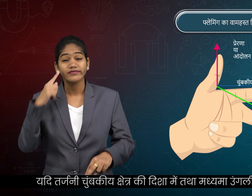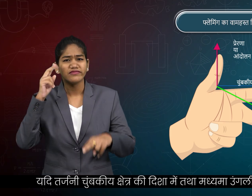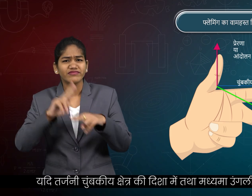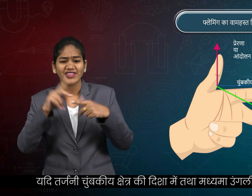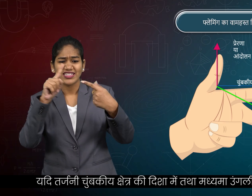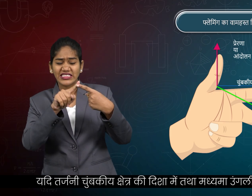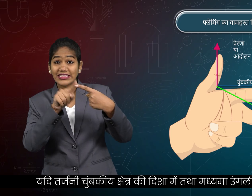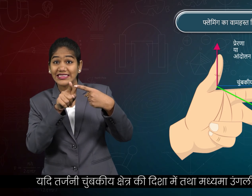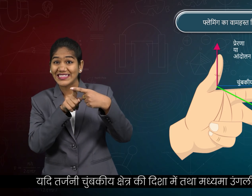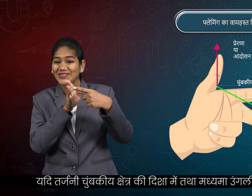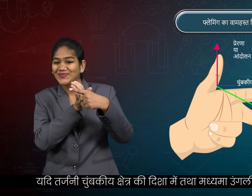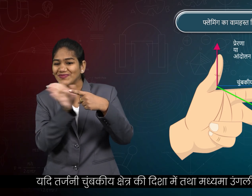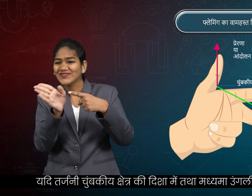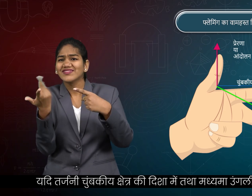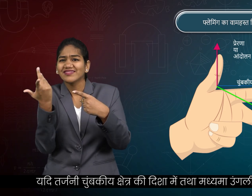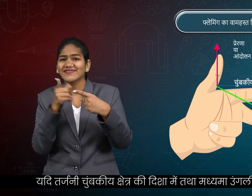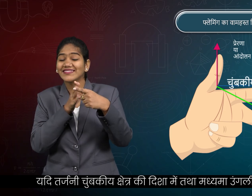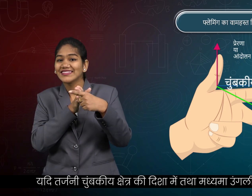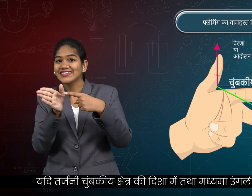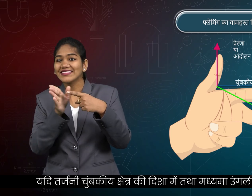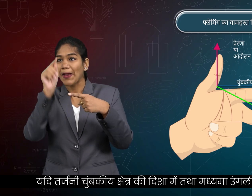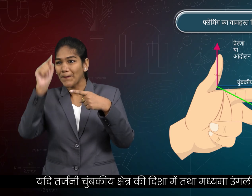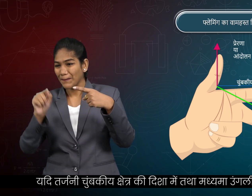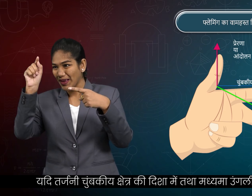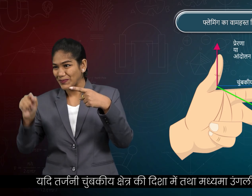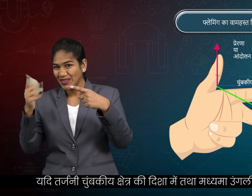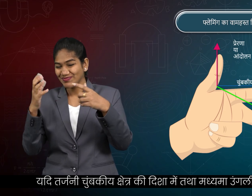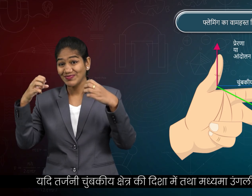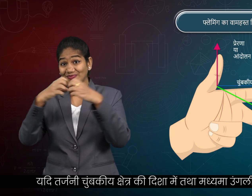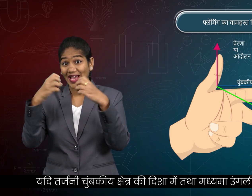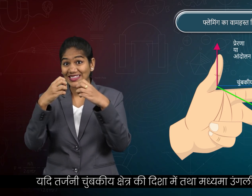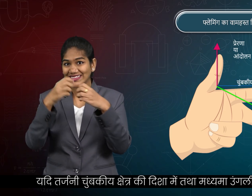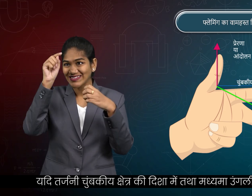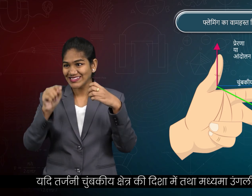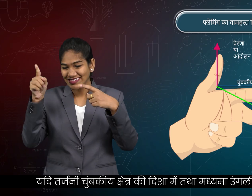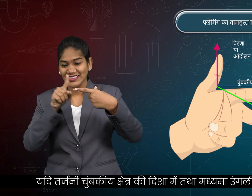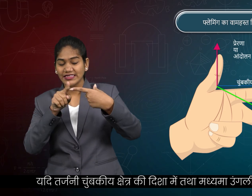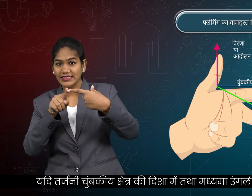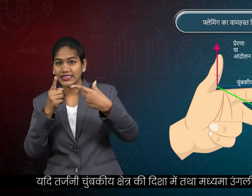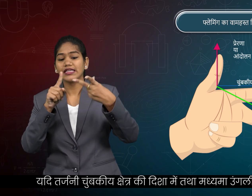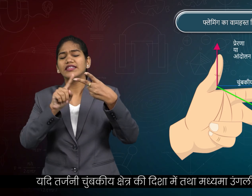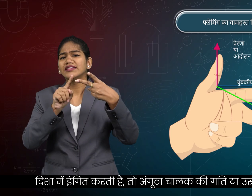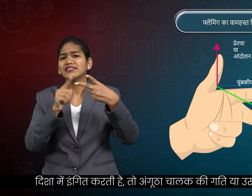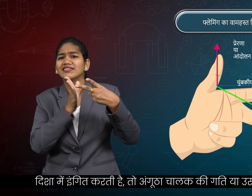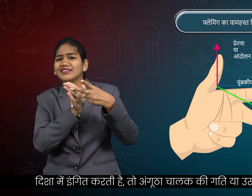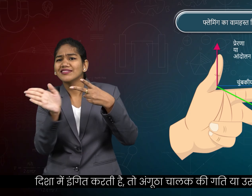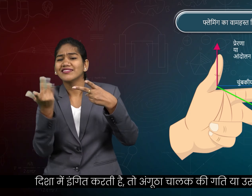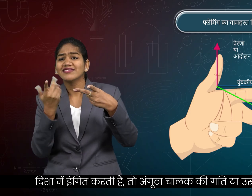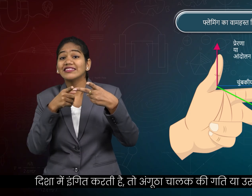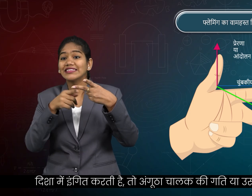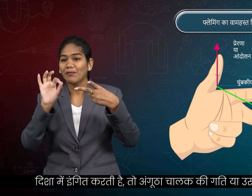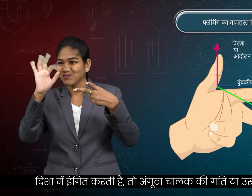यदि तर्जनी चुंबकीय क्षेत्र की दिशा में तथा मध्यमा उंगली विद्युत धारा की दिशा